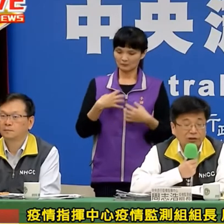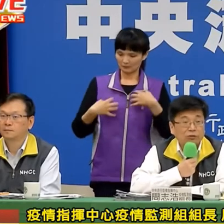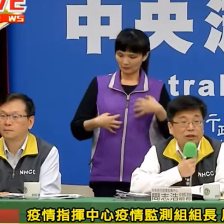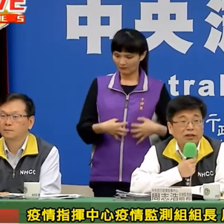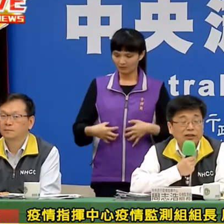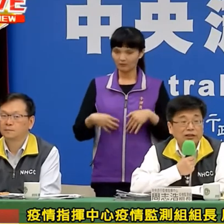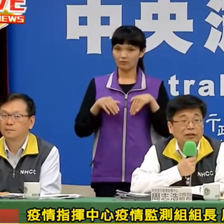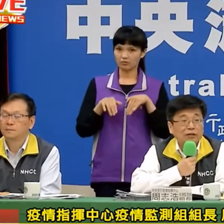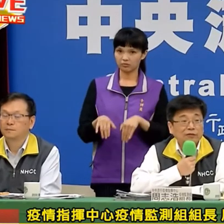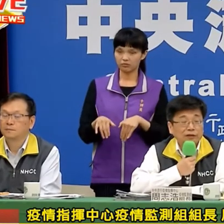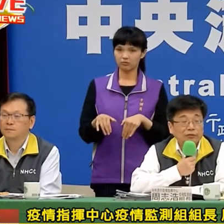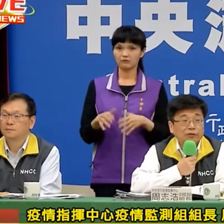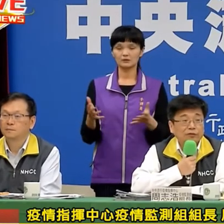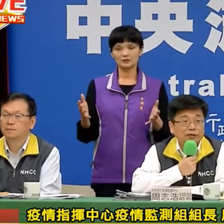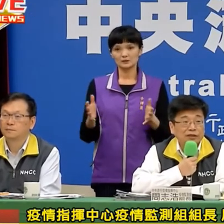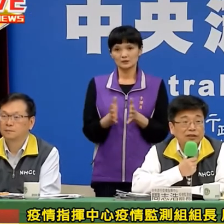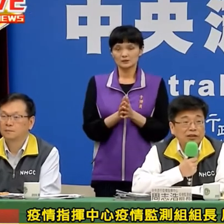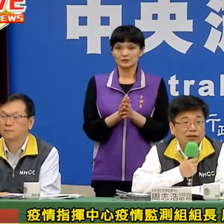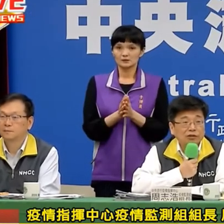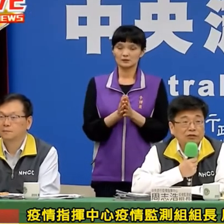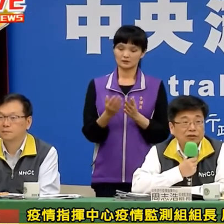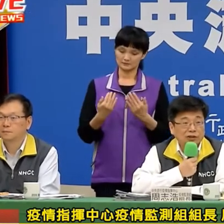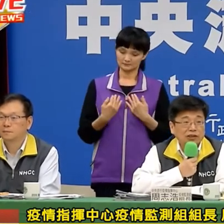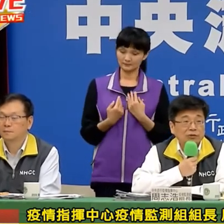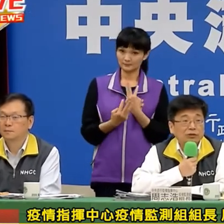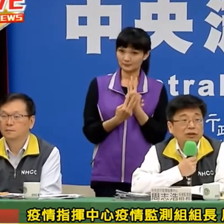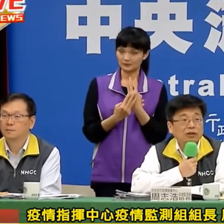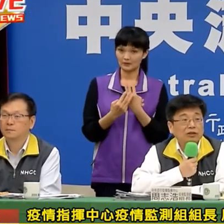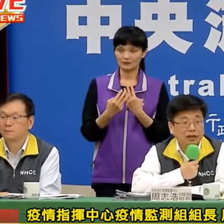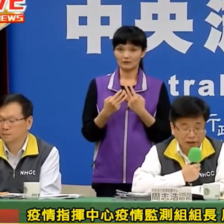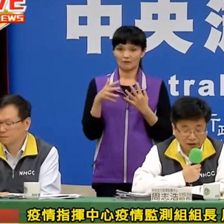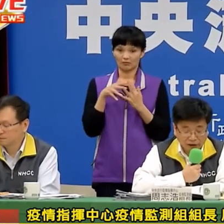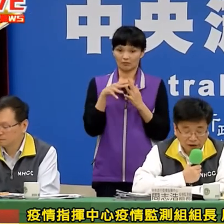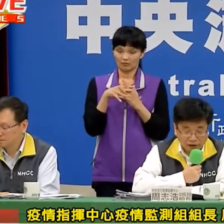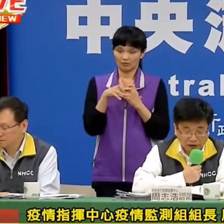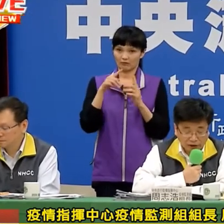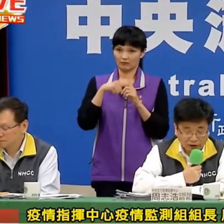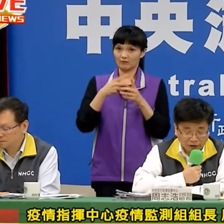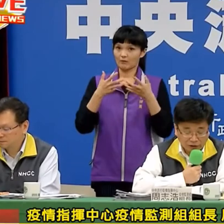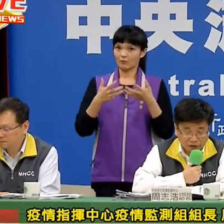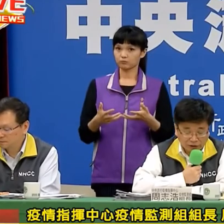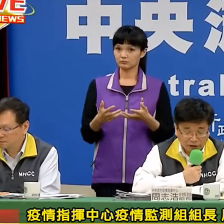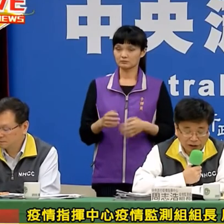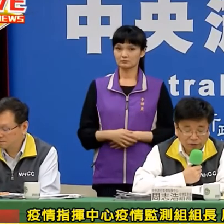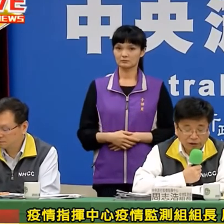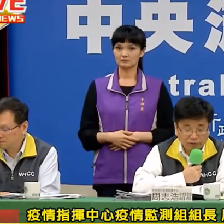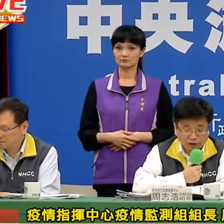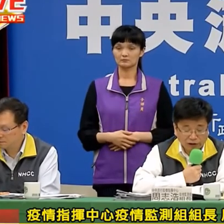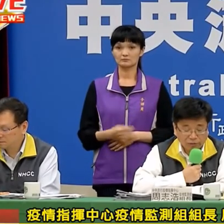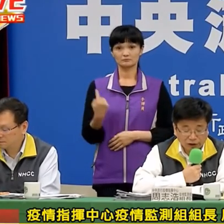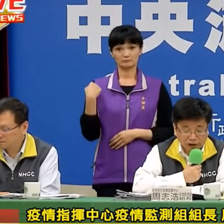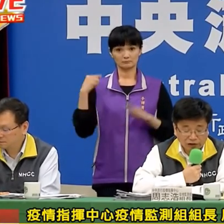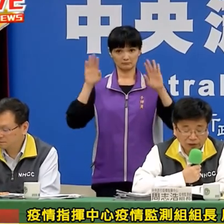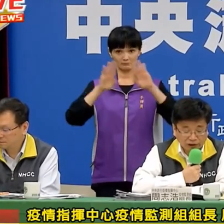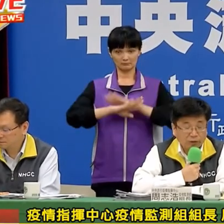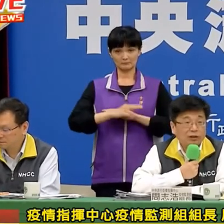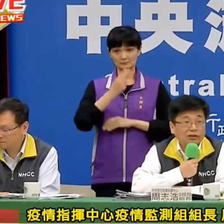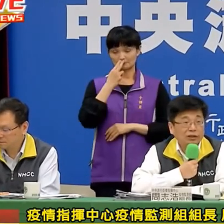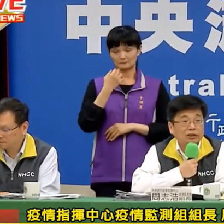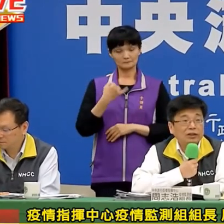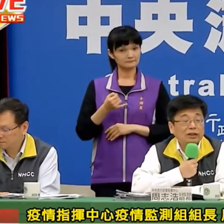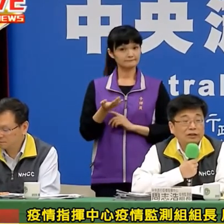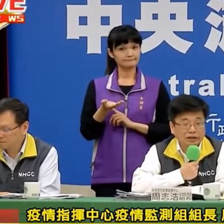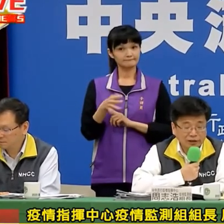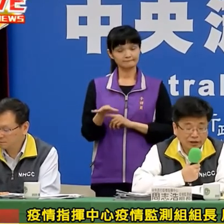官的衰竭，那主要还是肺部有非常严重的浸润。好、哦，在昨天晚上很不幸